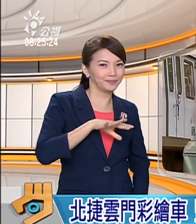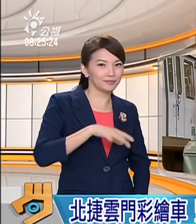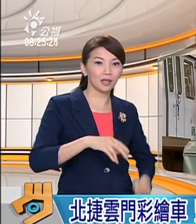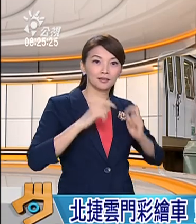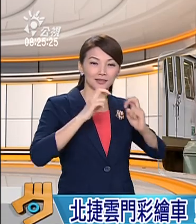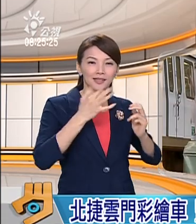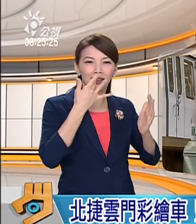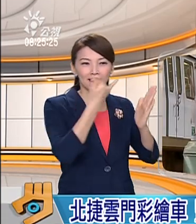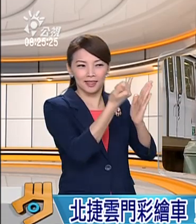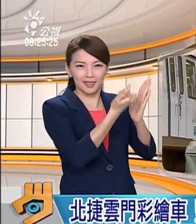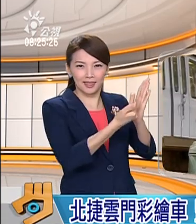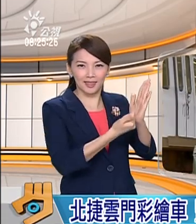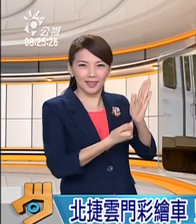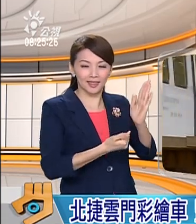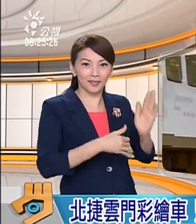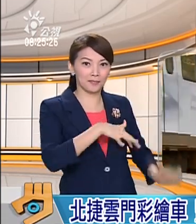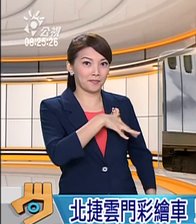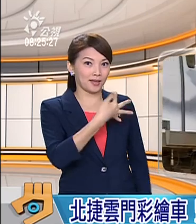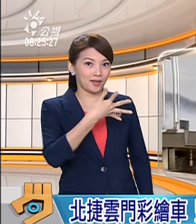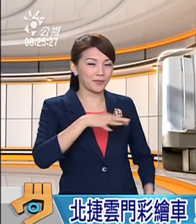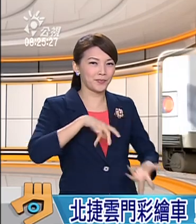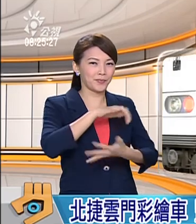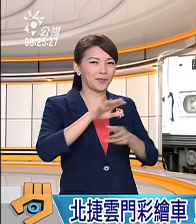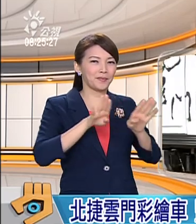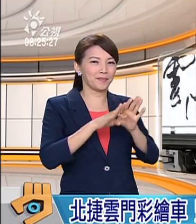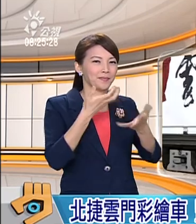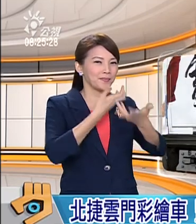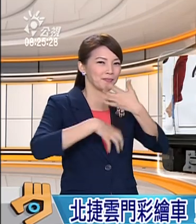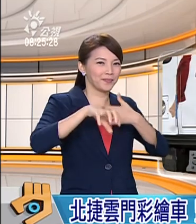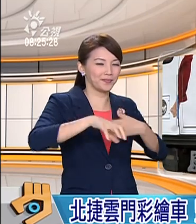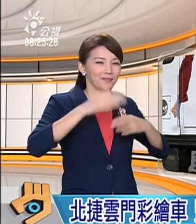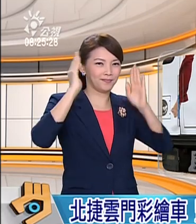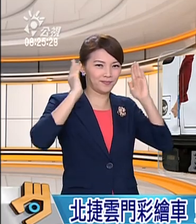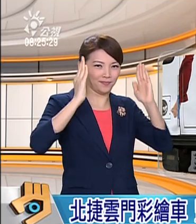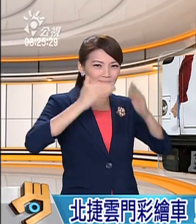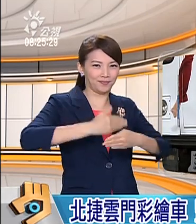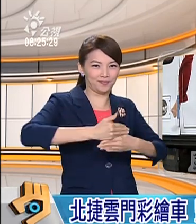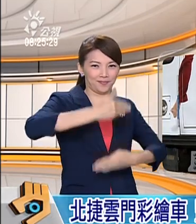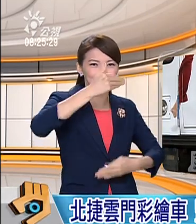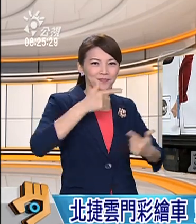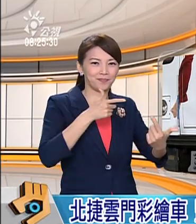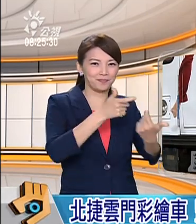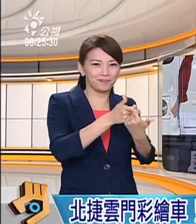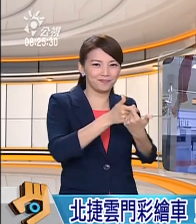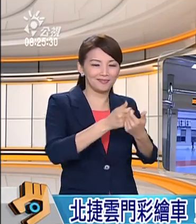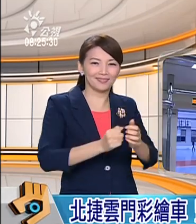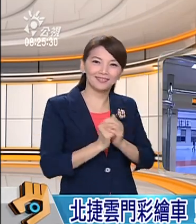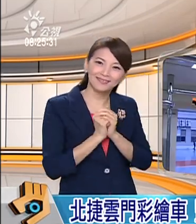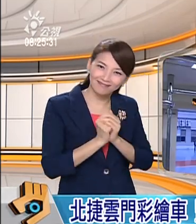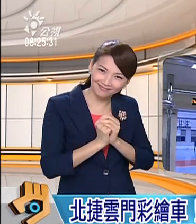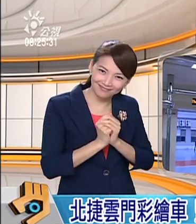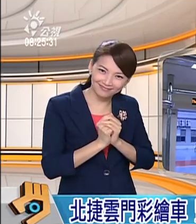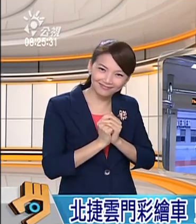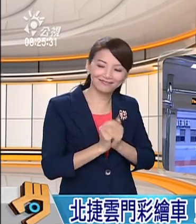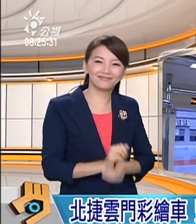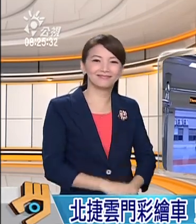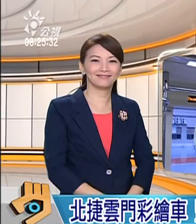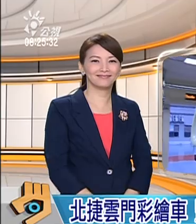制云门彩绘列车，要送给将在本周五正式开幕的云门剧场一个礼物。